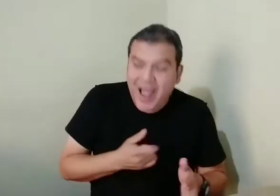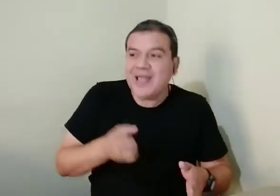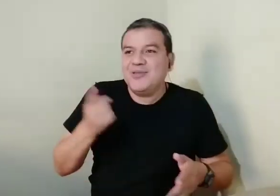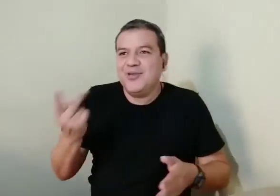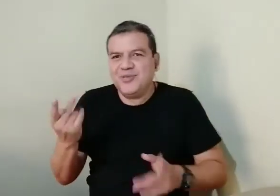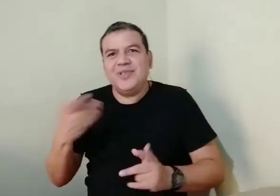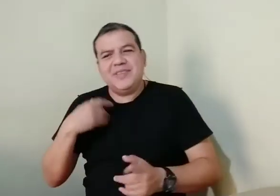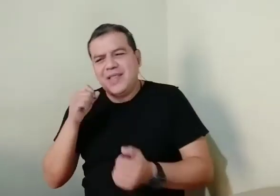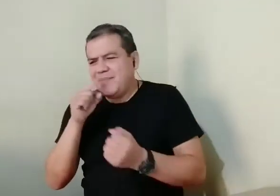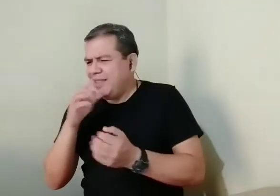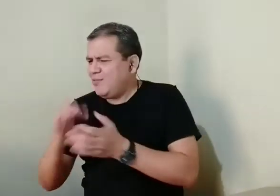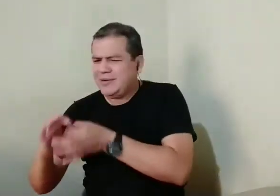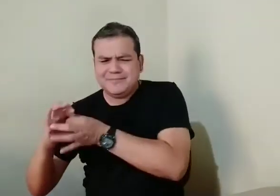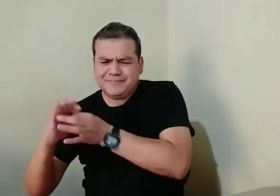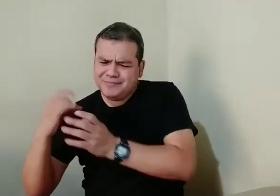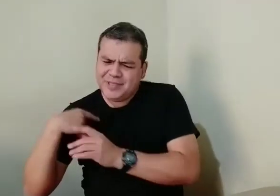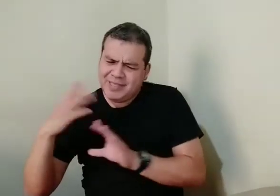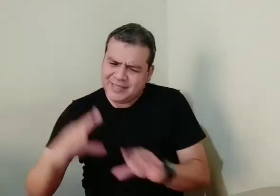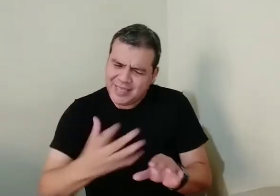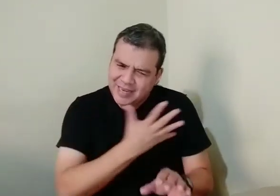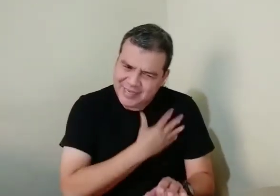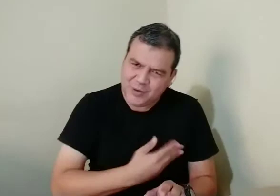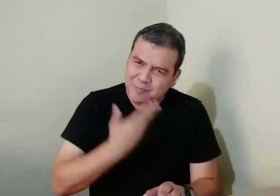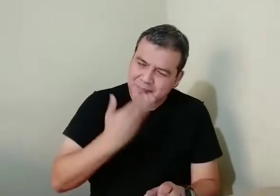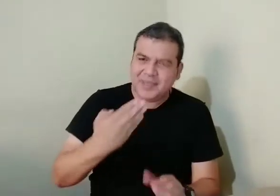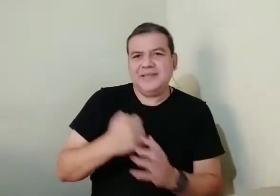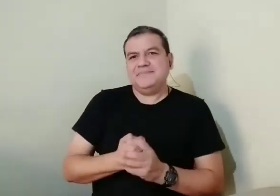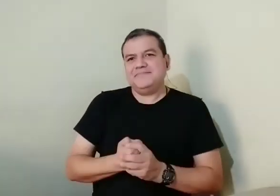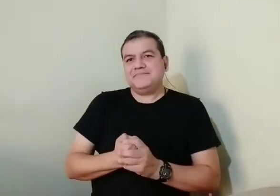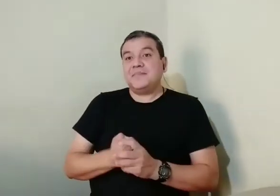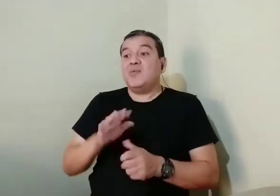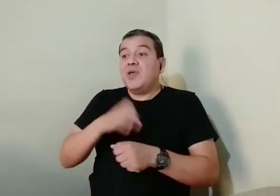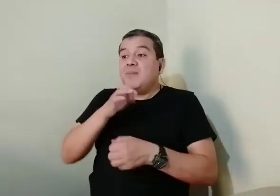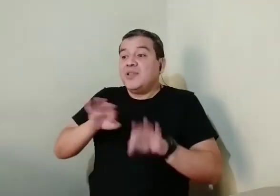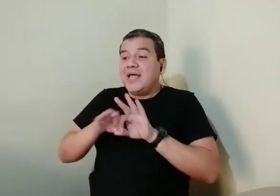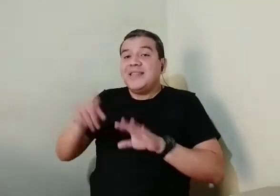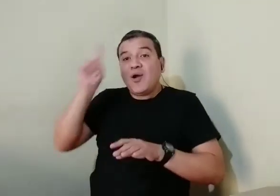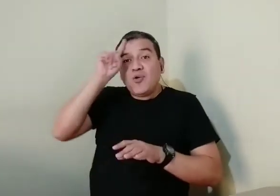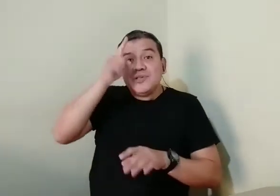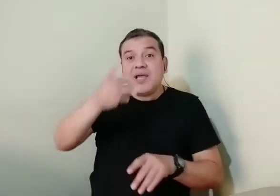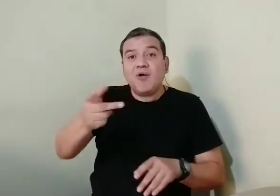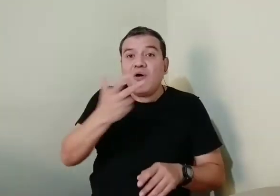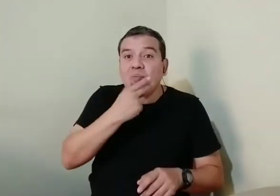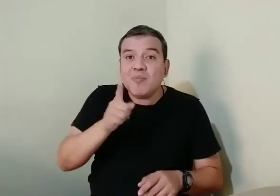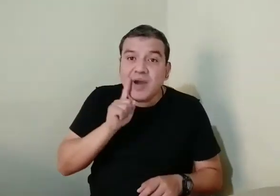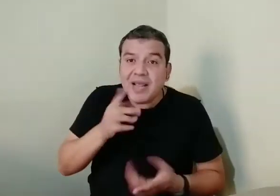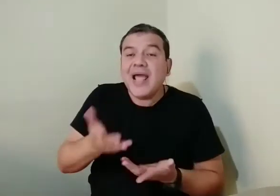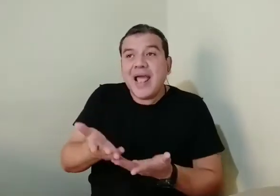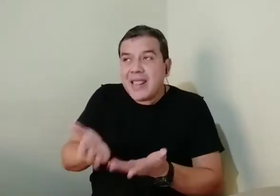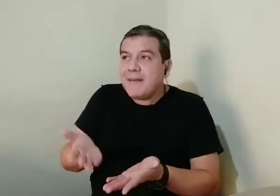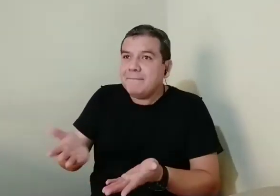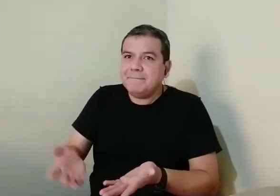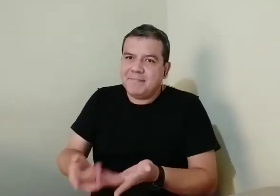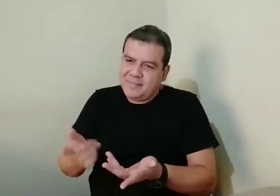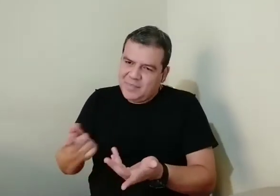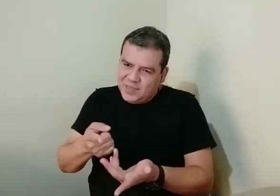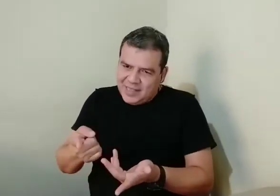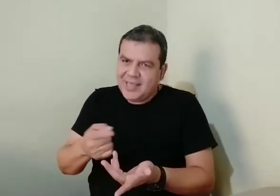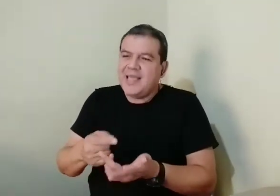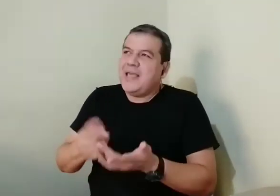Entréguense a Dios y pídanle ayuda para sostenerse mutuamente. No es